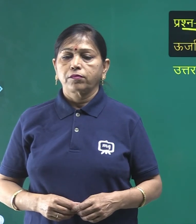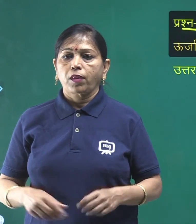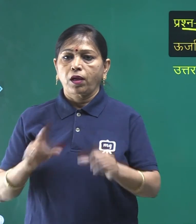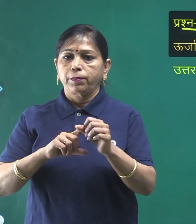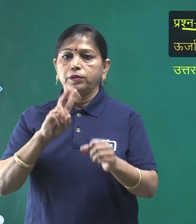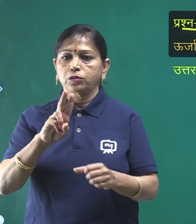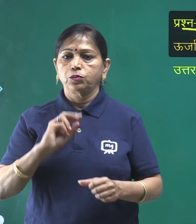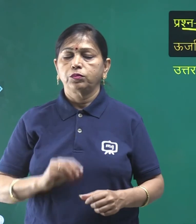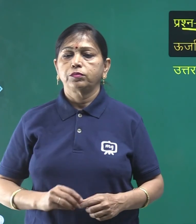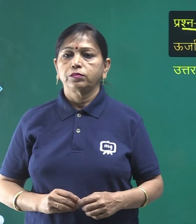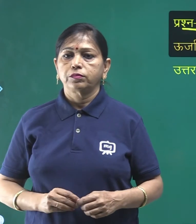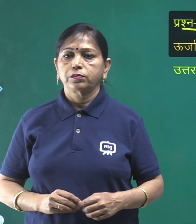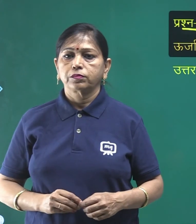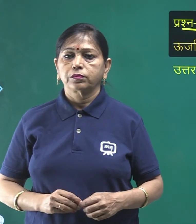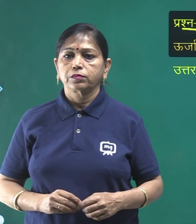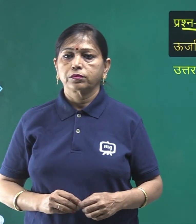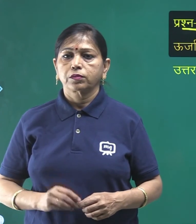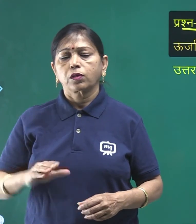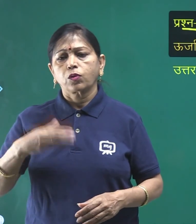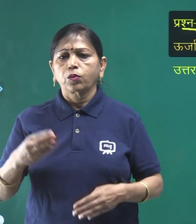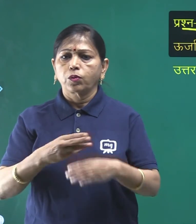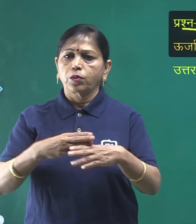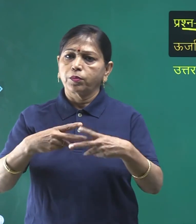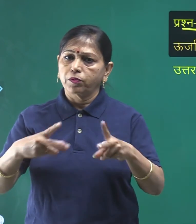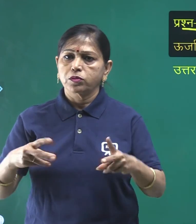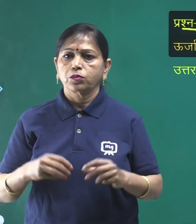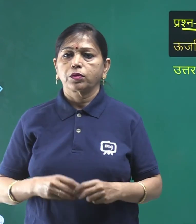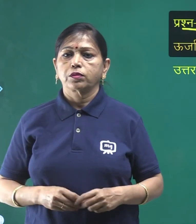प्रश्न 2, किसी वस्तु की